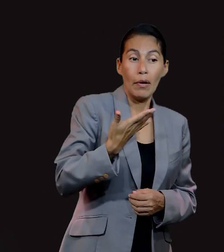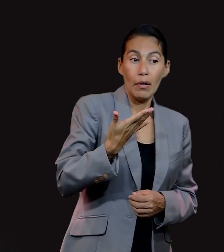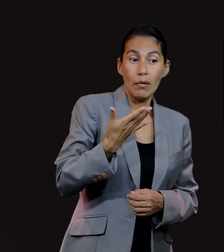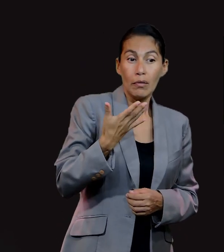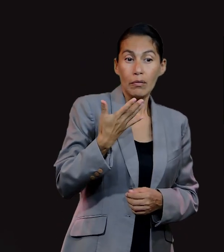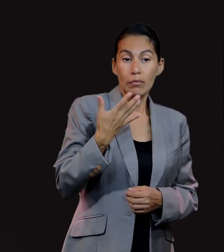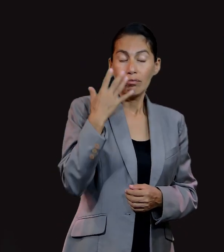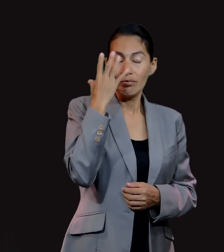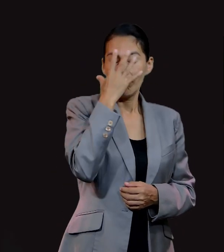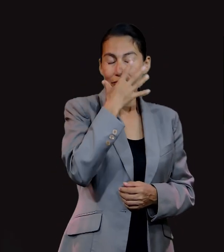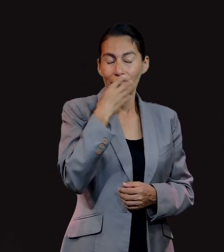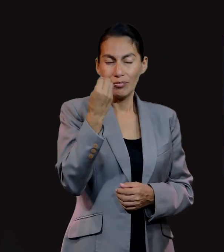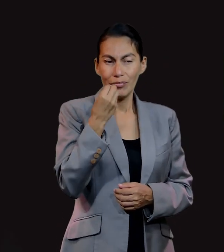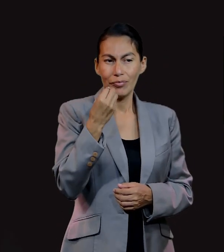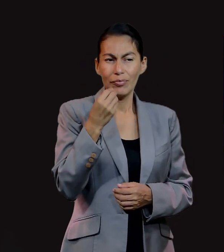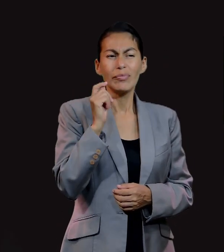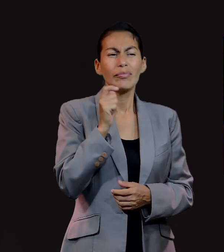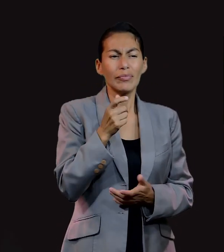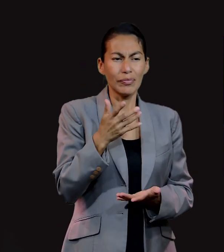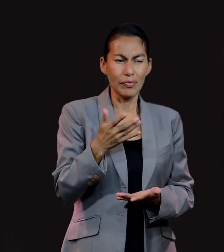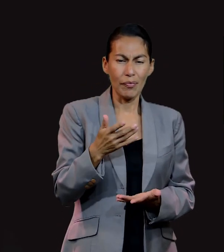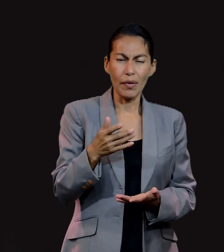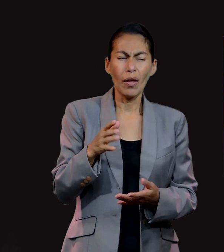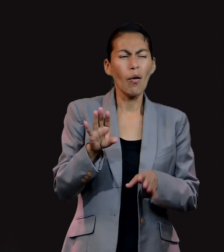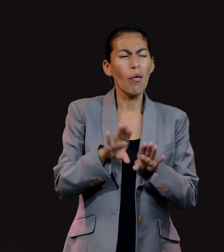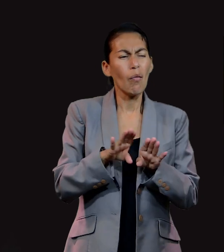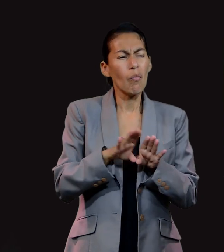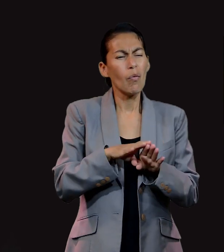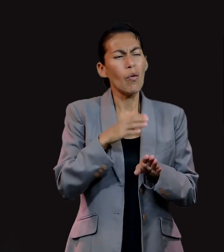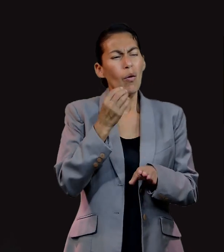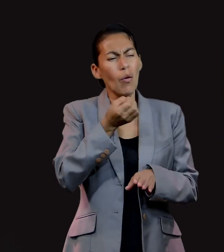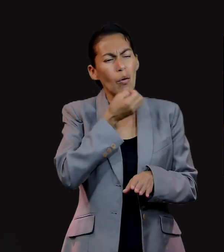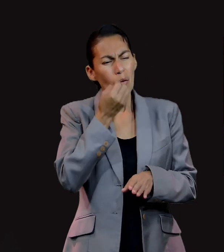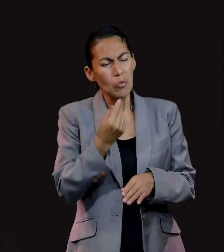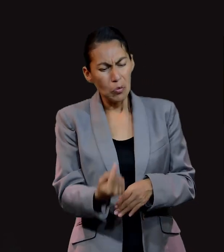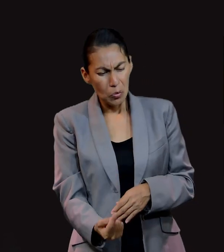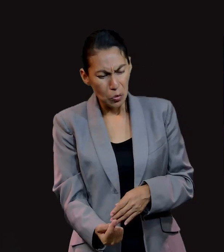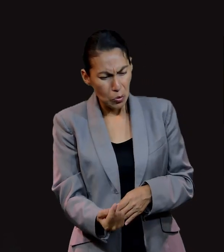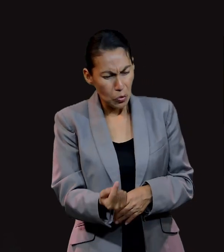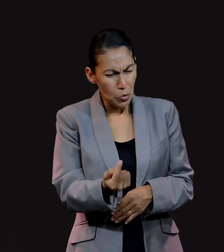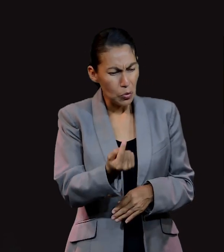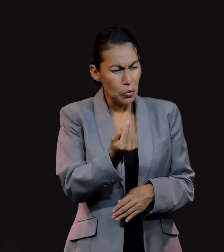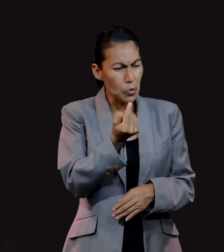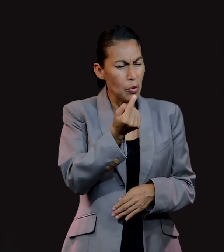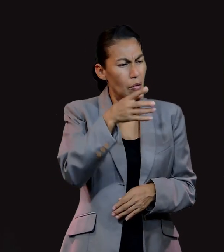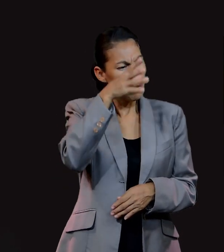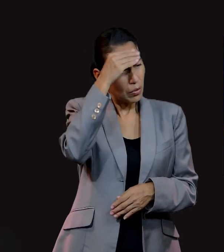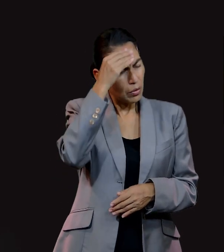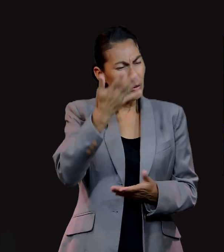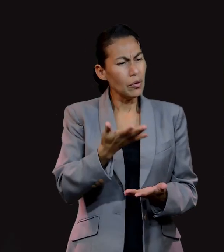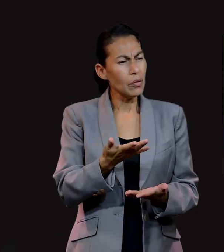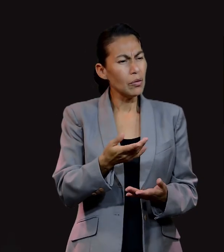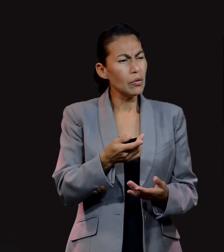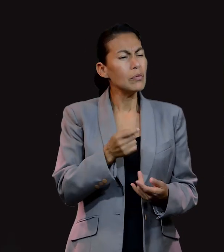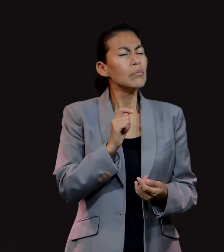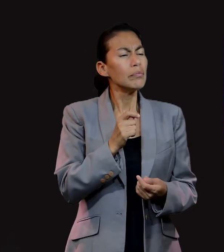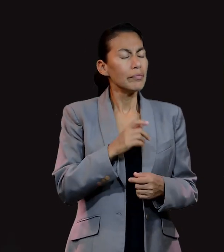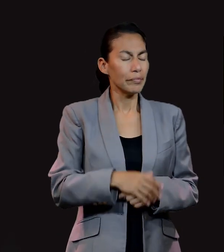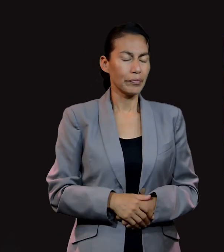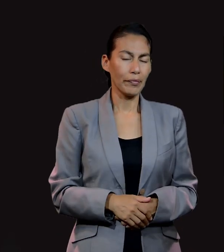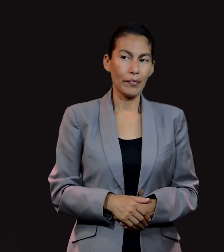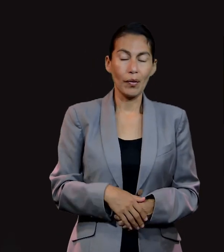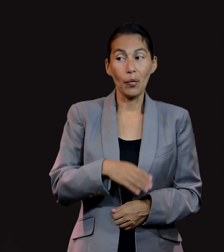maravillas. ¿Qué ha llegado a hacer? ¿Cómo aprendió usted a orar y qué ha llegado a hacer la oración para usted? Bueno,